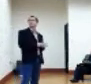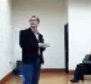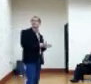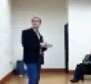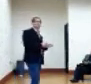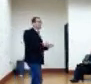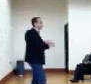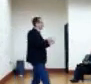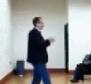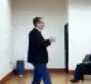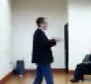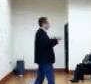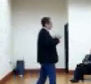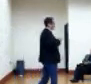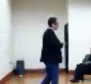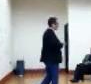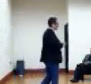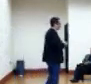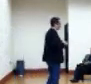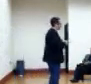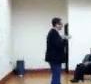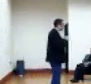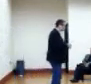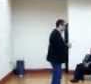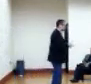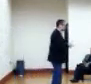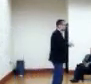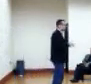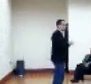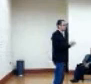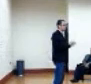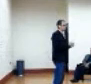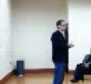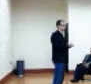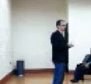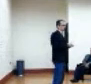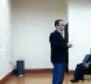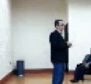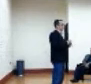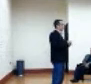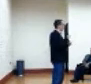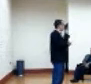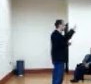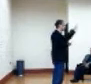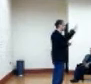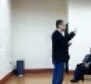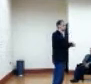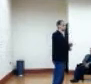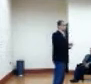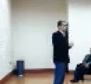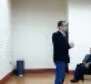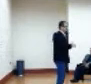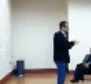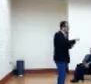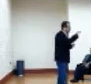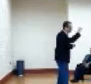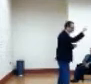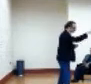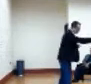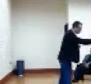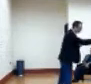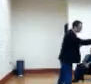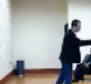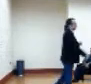se comenzaba a hablar sobre la posibilidad, o sea, la pertinencia de estudiantes sordos en diseño gráfico, pero también yo mencionaba sobre la pertinencia